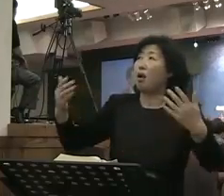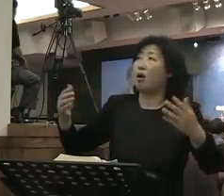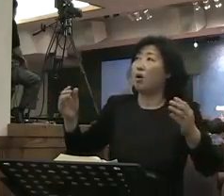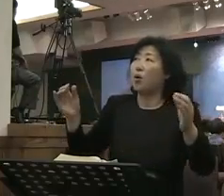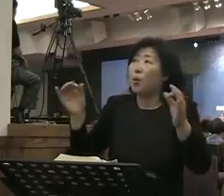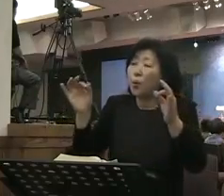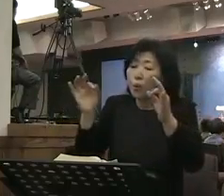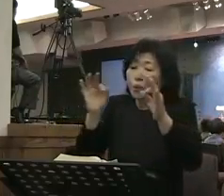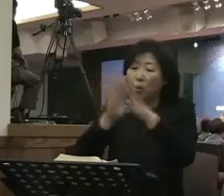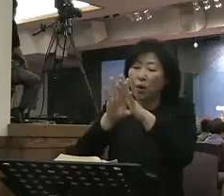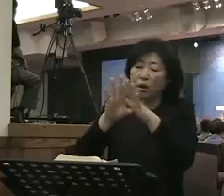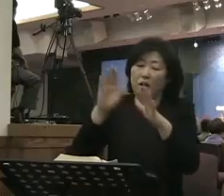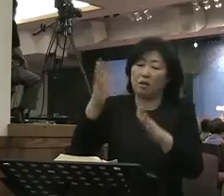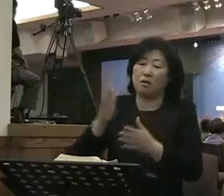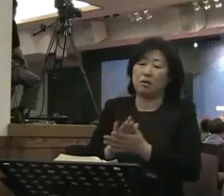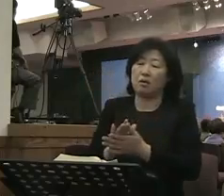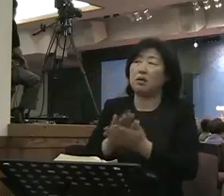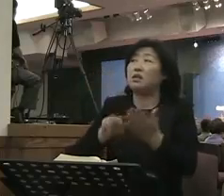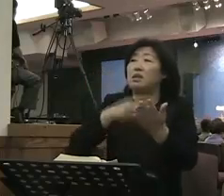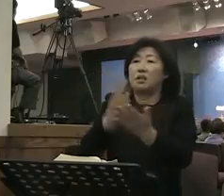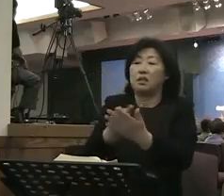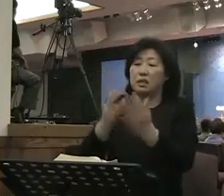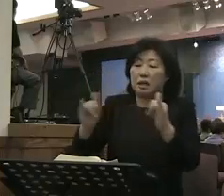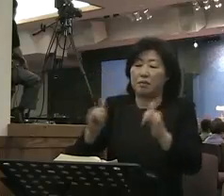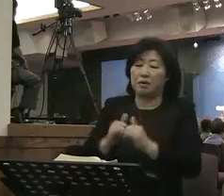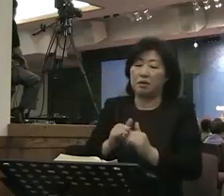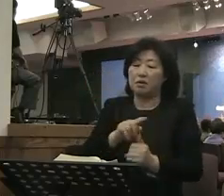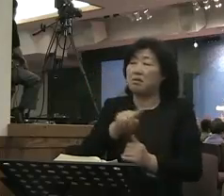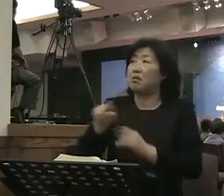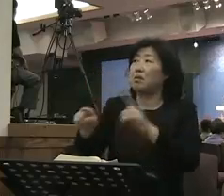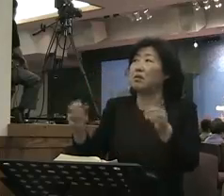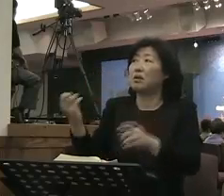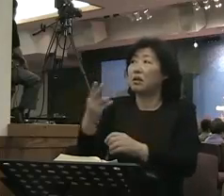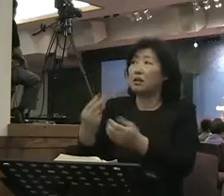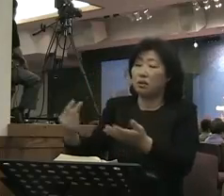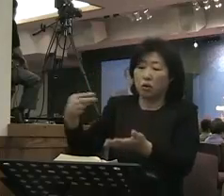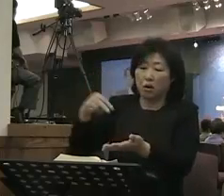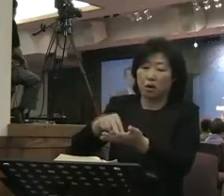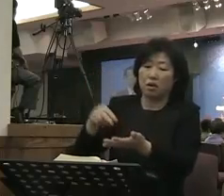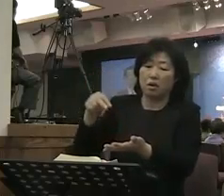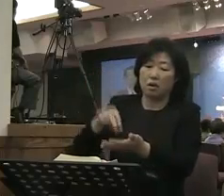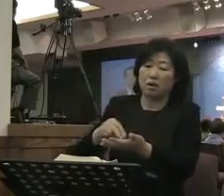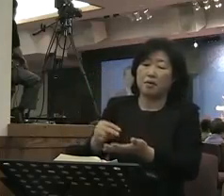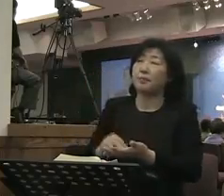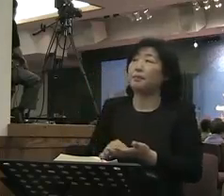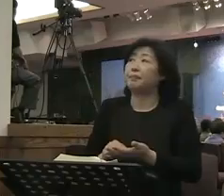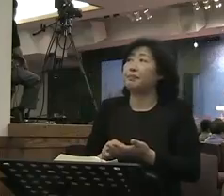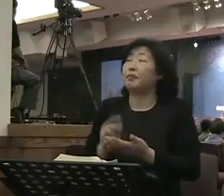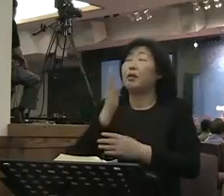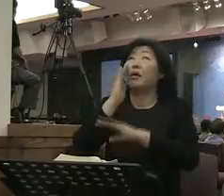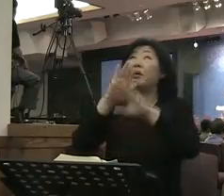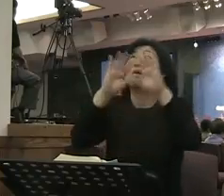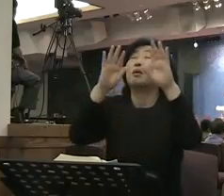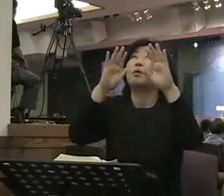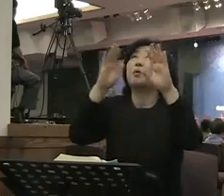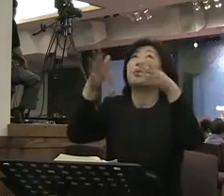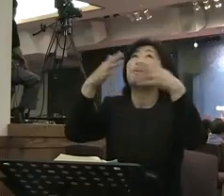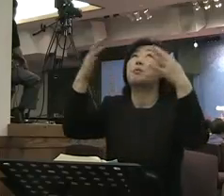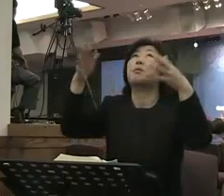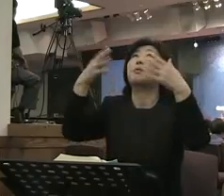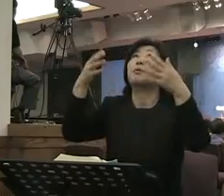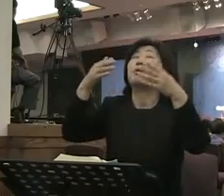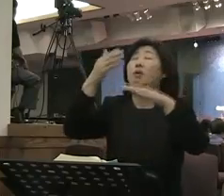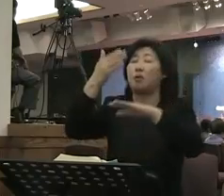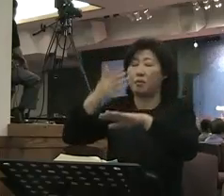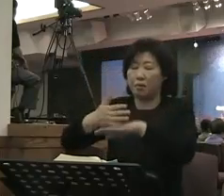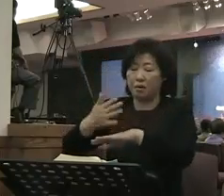됩니다. 쓰러졌던 사람들은 다시 일어나서 하늘의 그 바람을